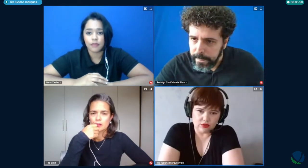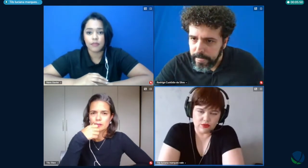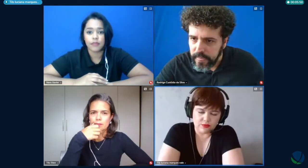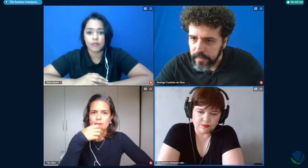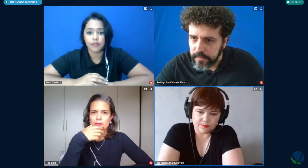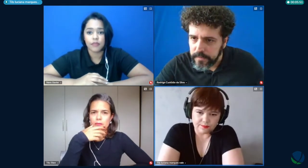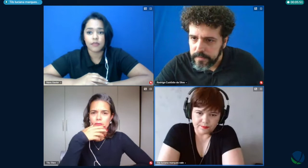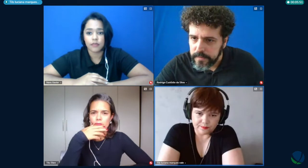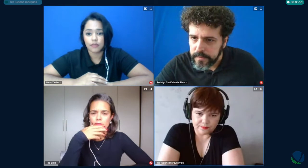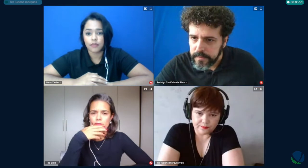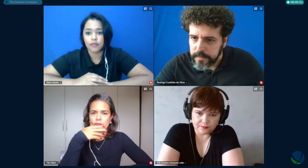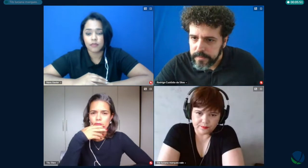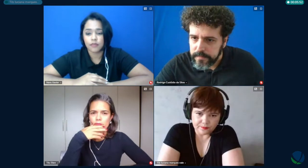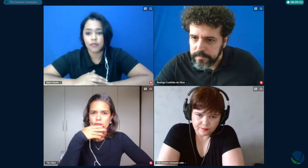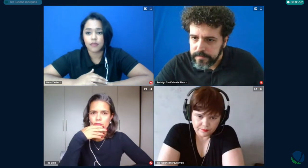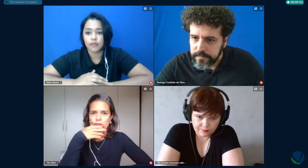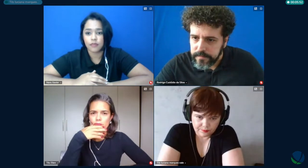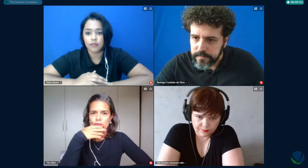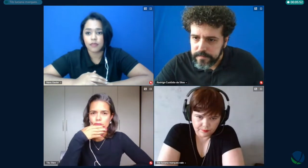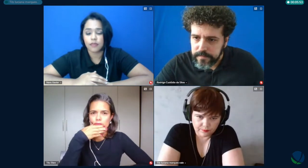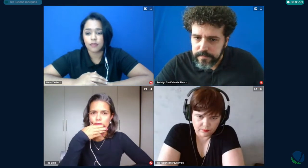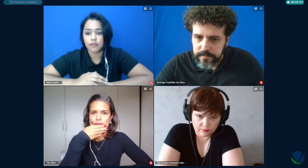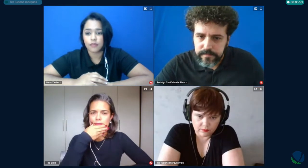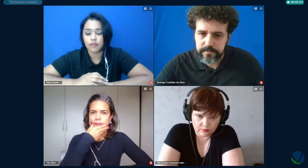seu texto.